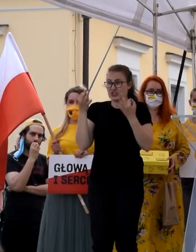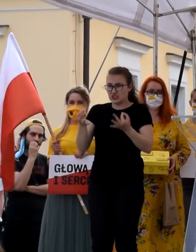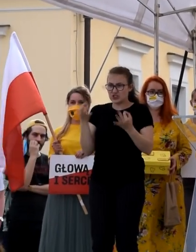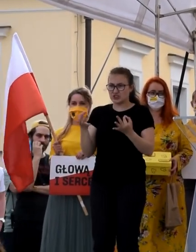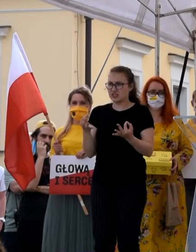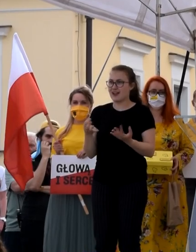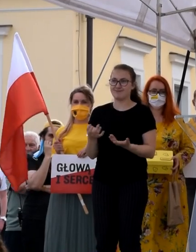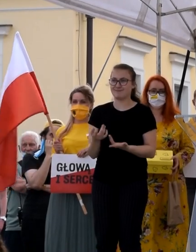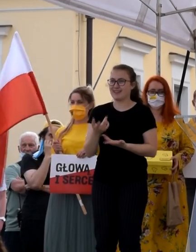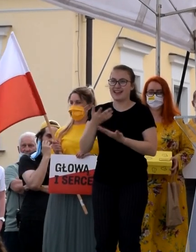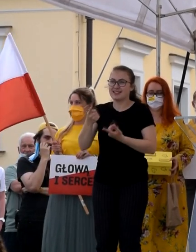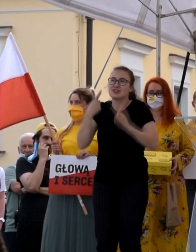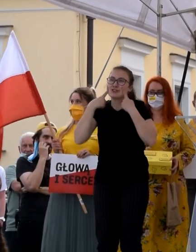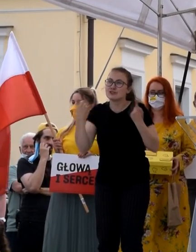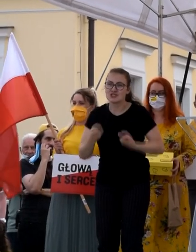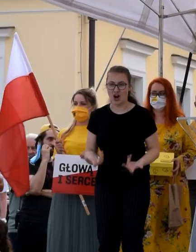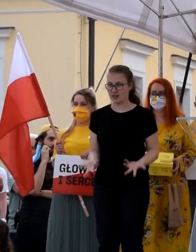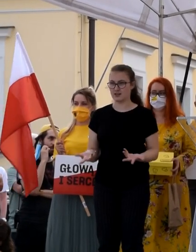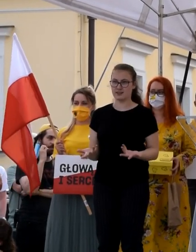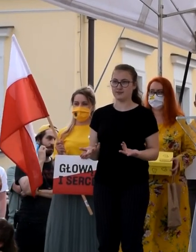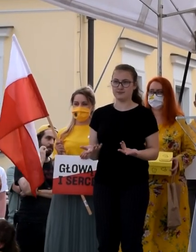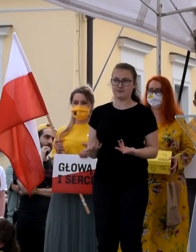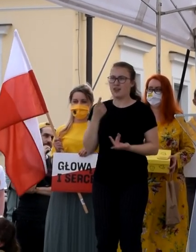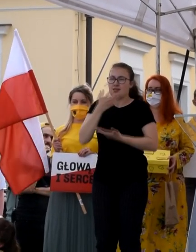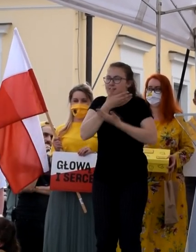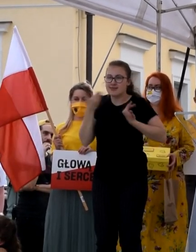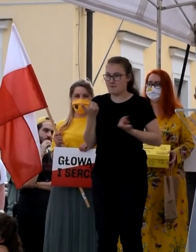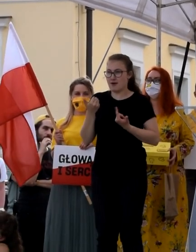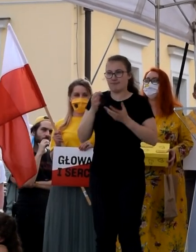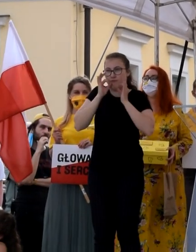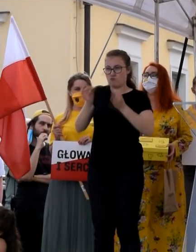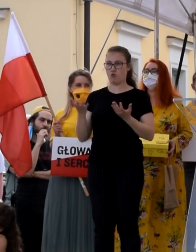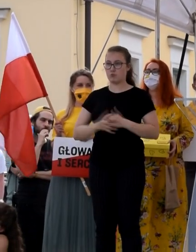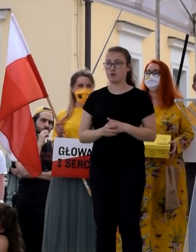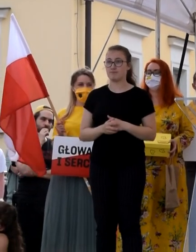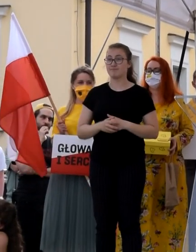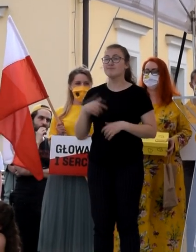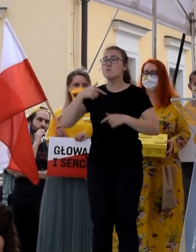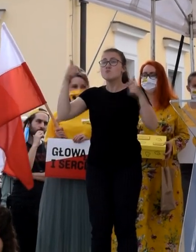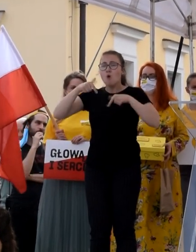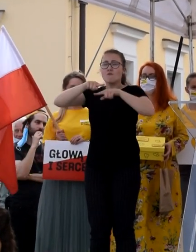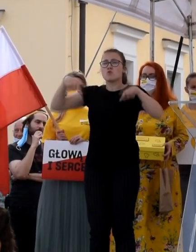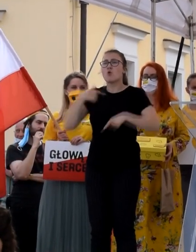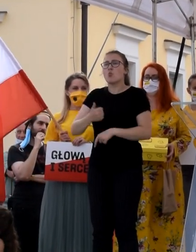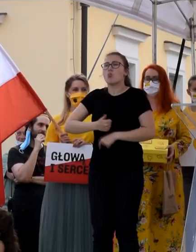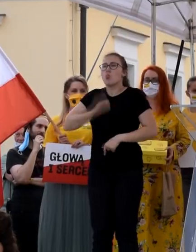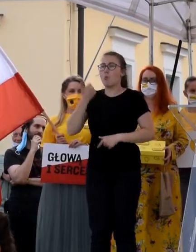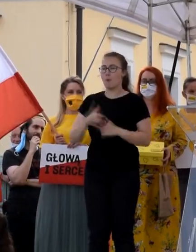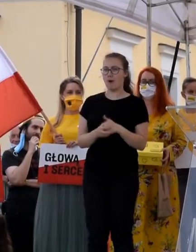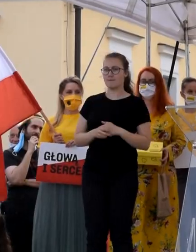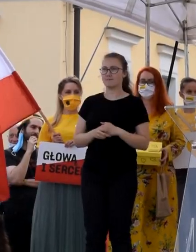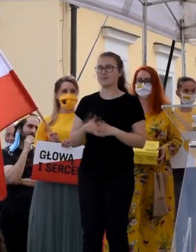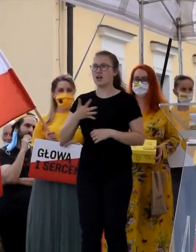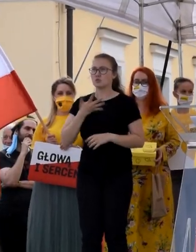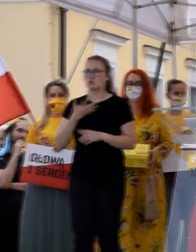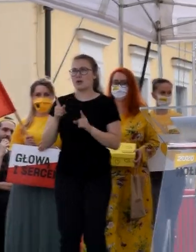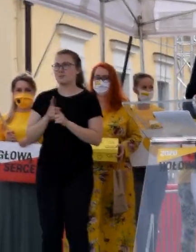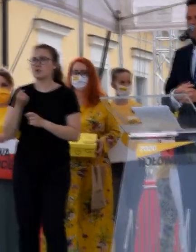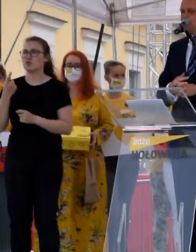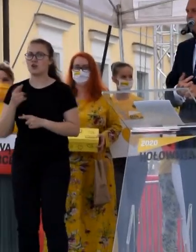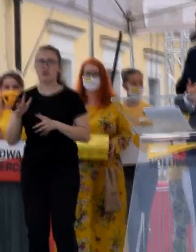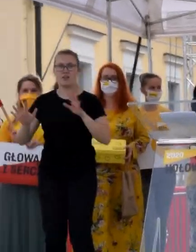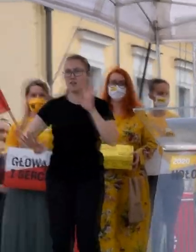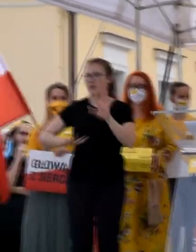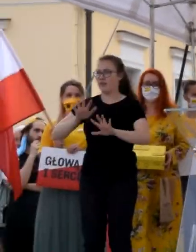mało smaczny żart. Tam gdzie powinna być duma, jest nieporadność. Tam